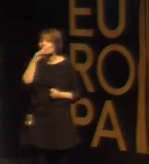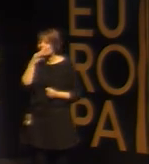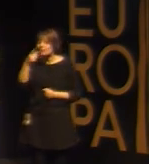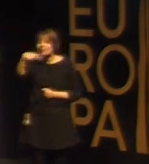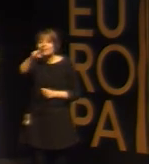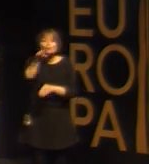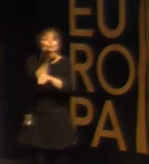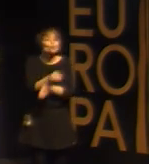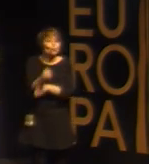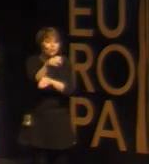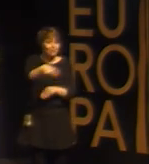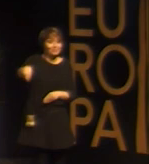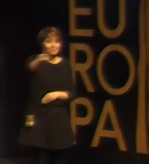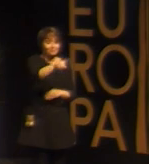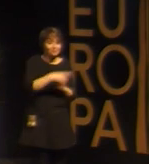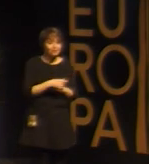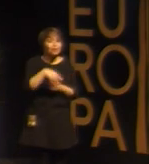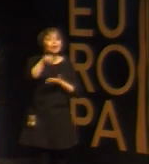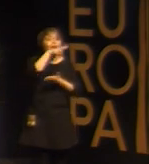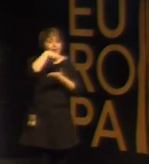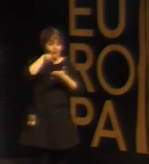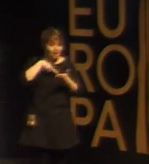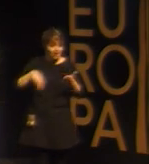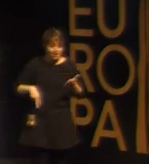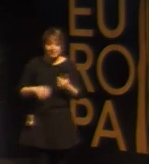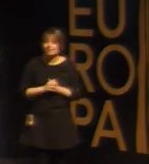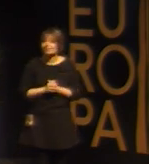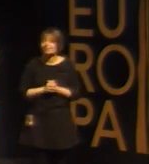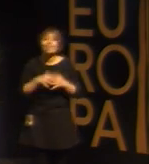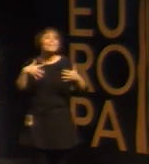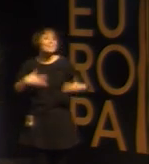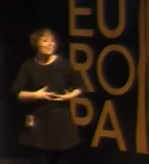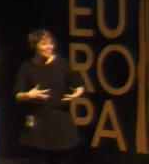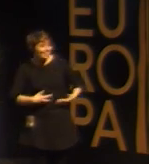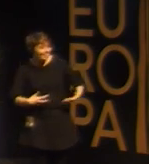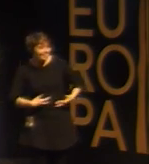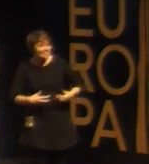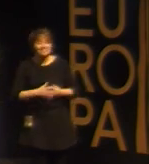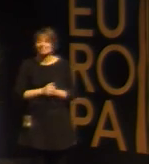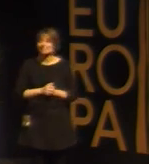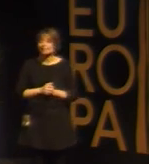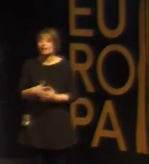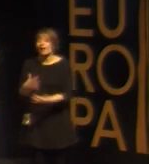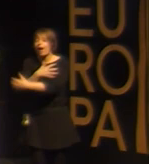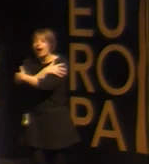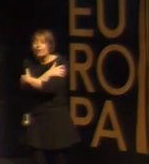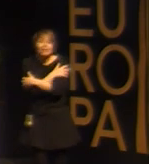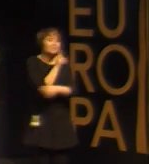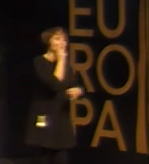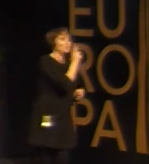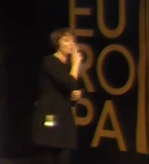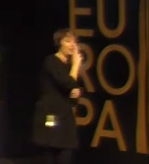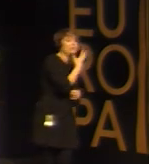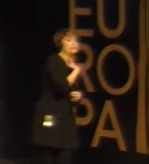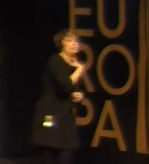cuides que leas querrías que habrá cesa tu madre